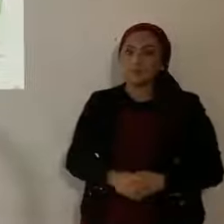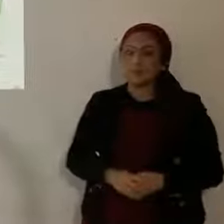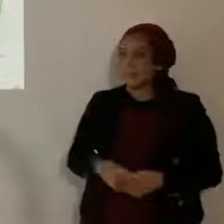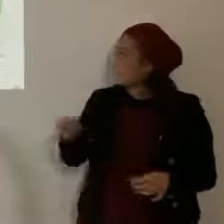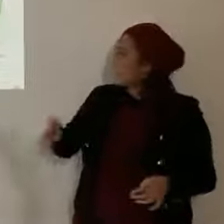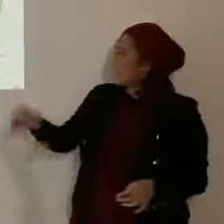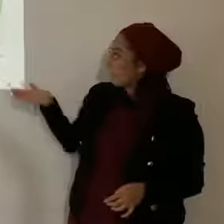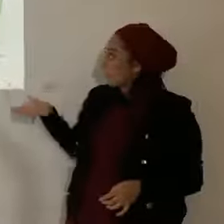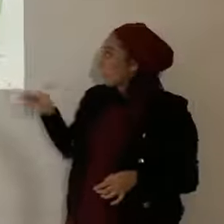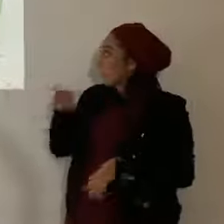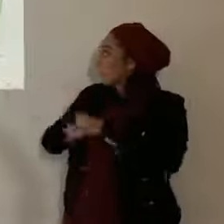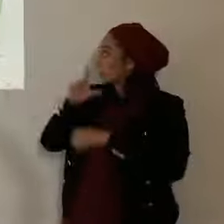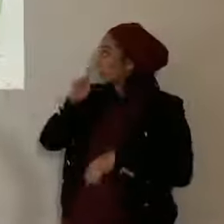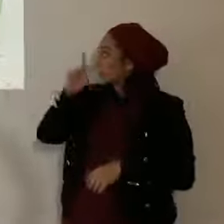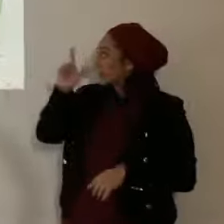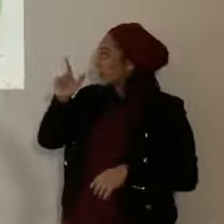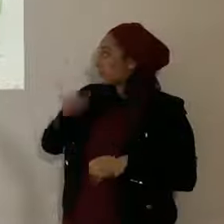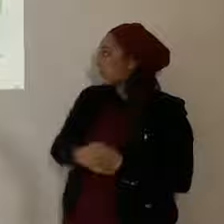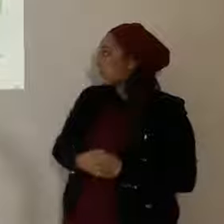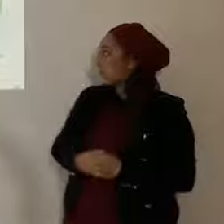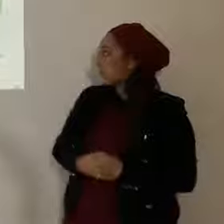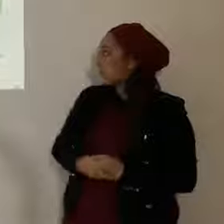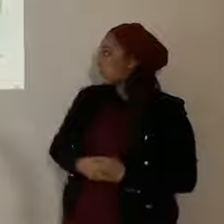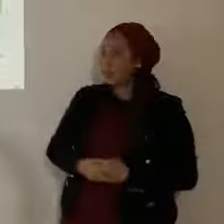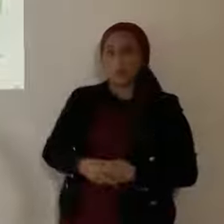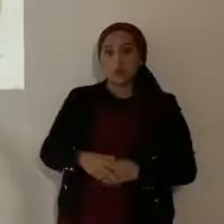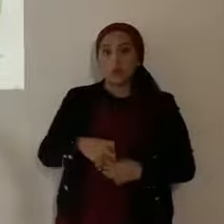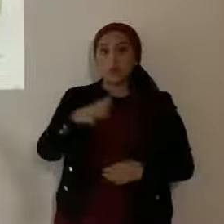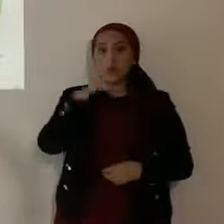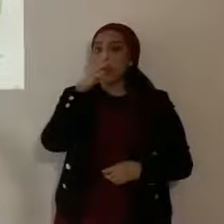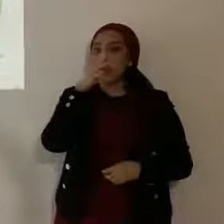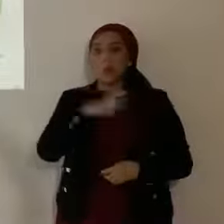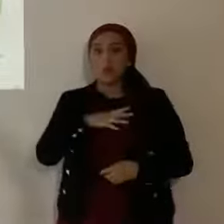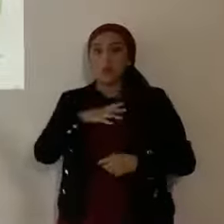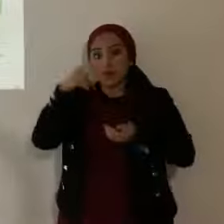En 2021, el mundo buscó mujeres indígenas desaparecidas más que nunca.